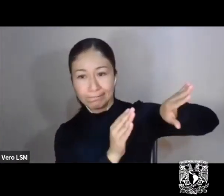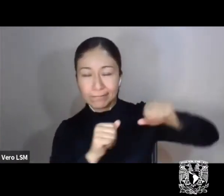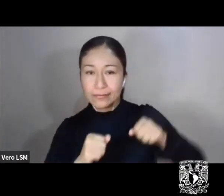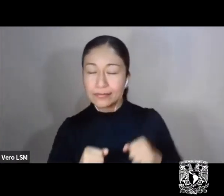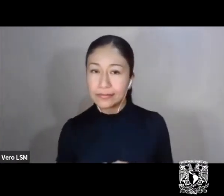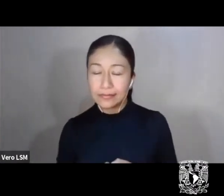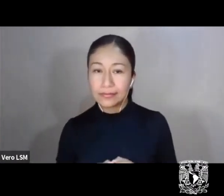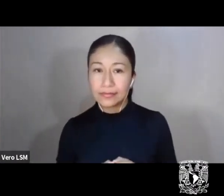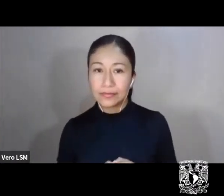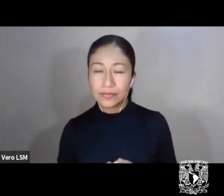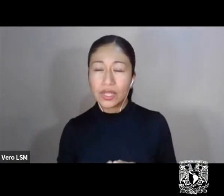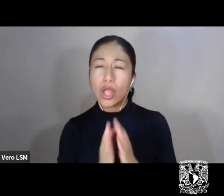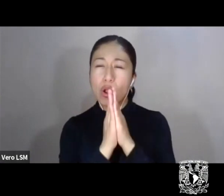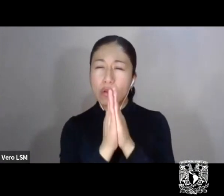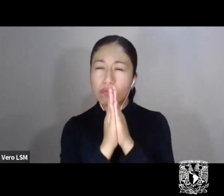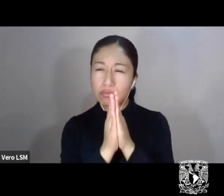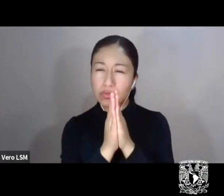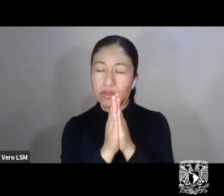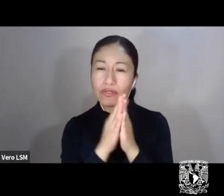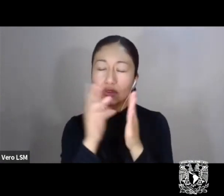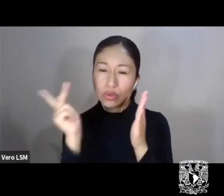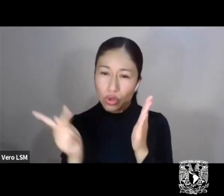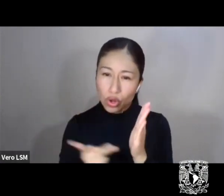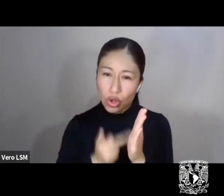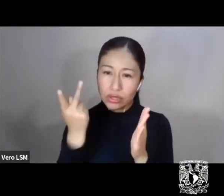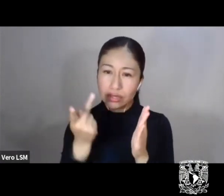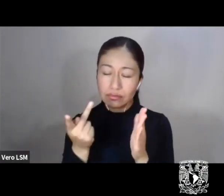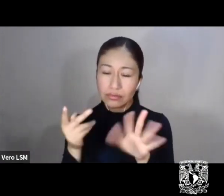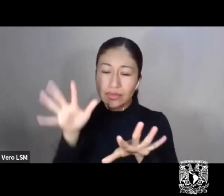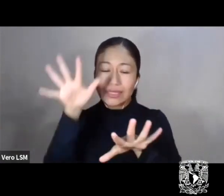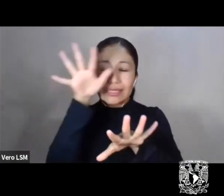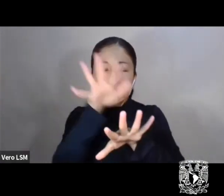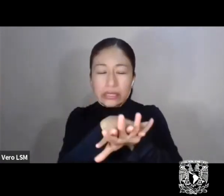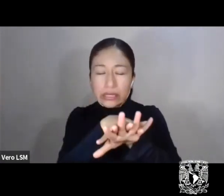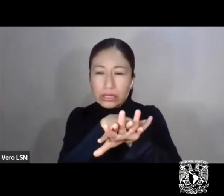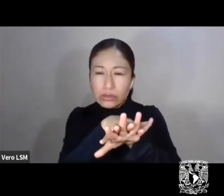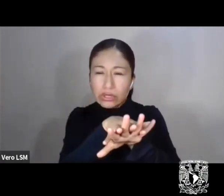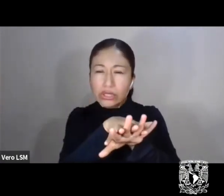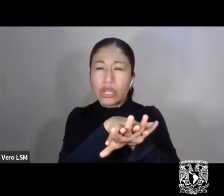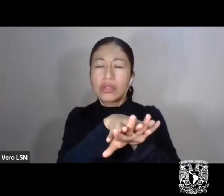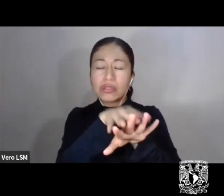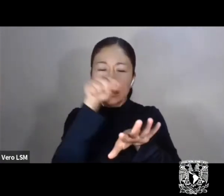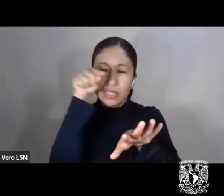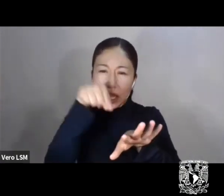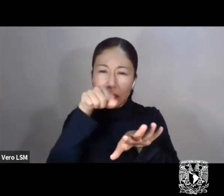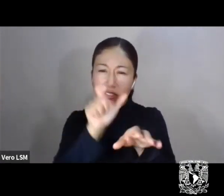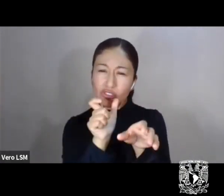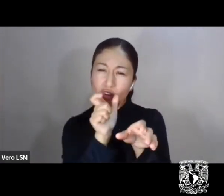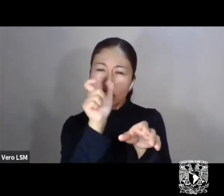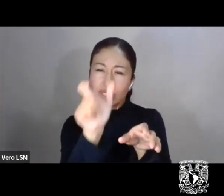si podrían volver a repetir por qué la inclusión es un dispositivo.